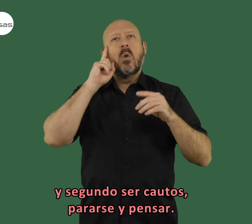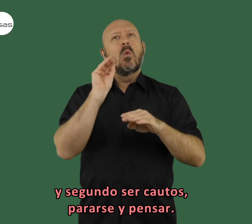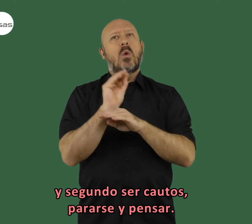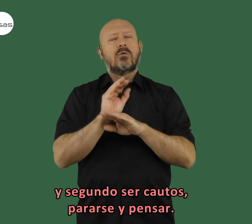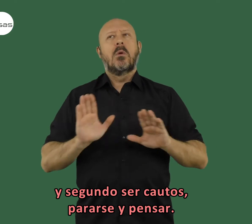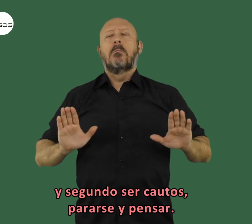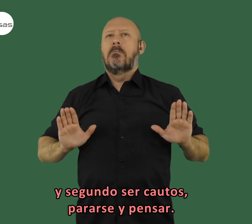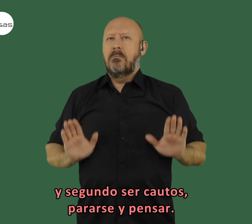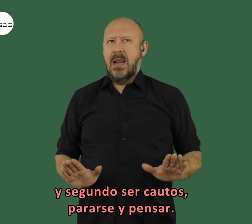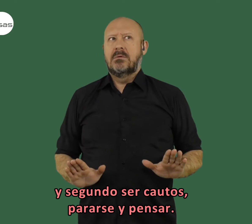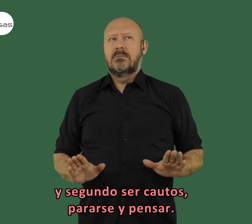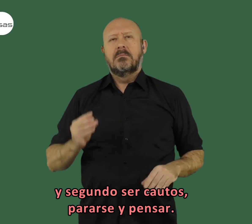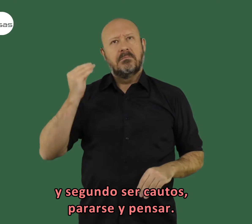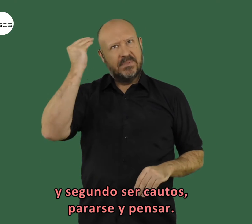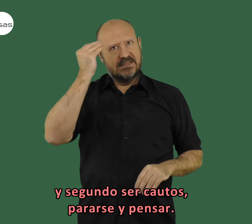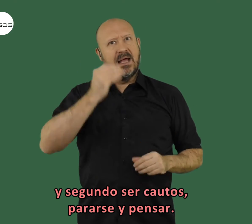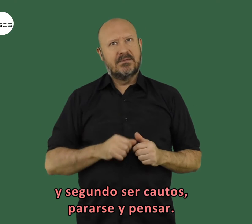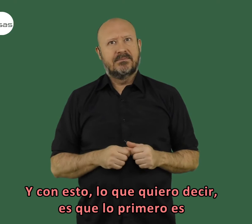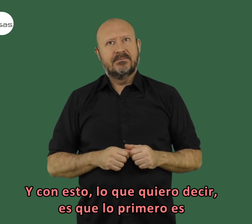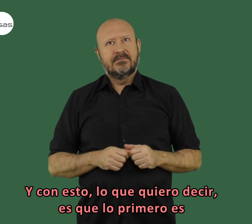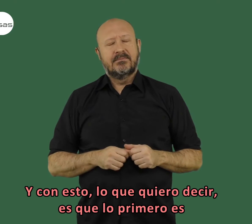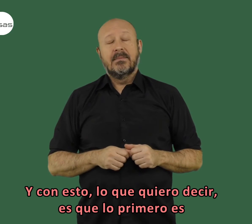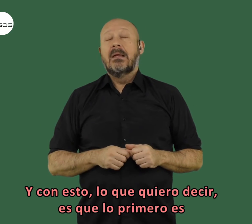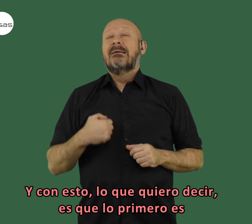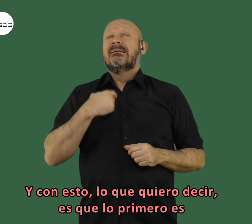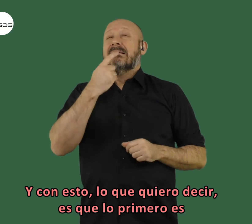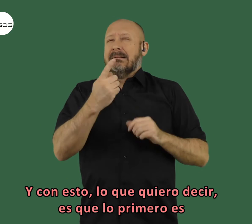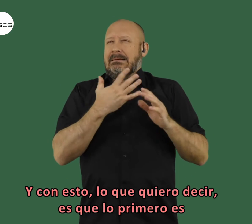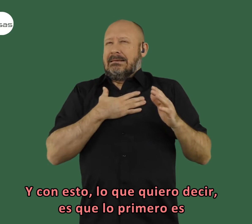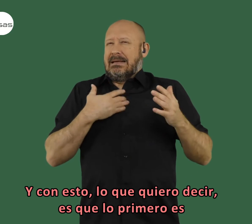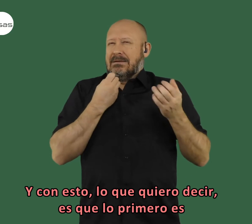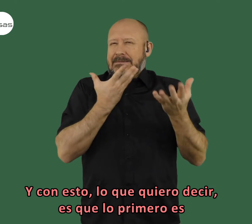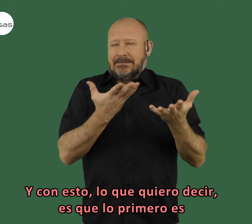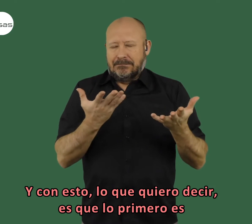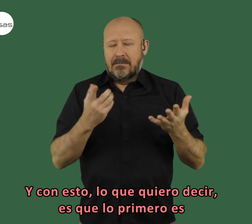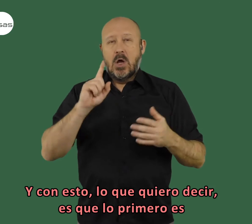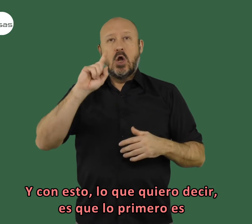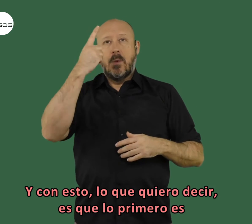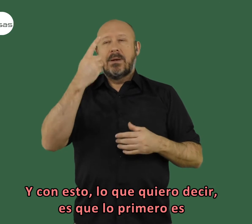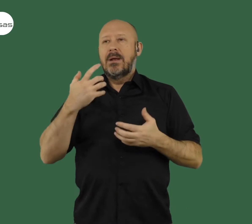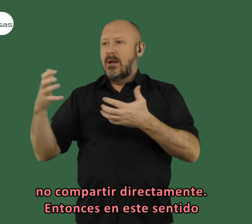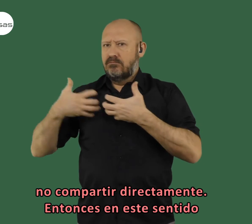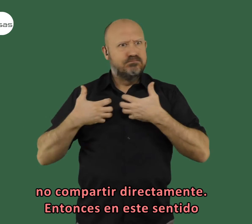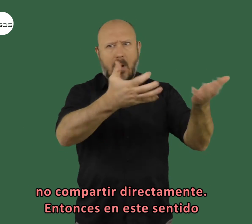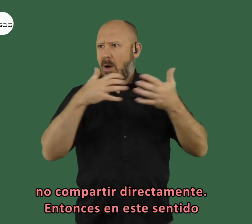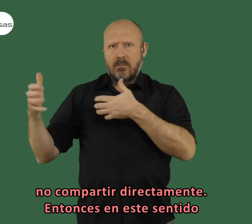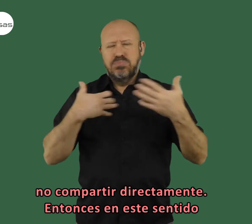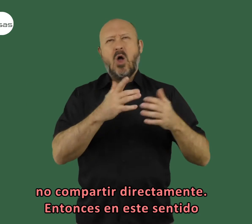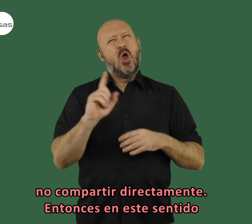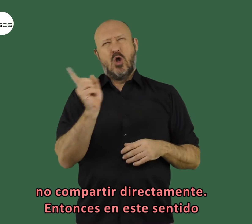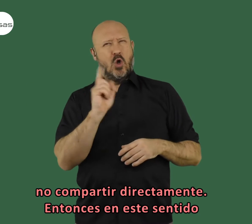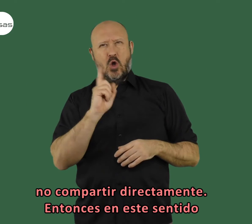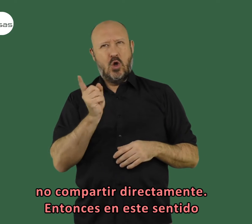ser cautos, pararse y pensar. Y con esto lo que quiero decir es que lo primero es no compartir